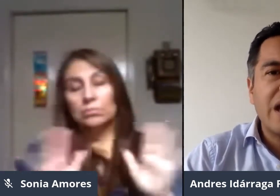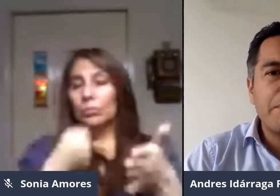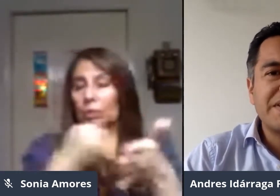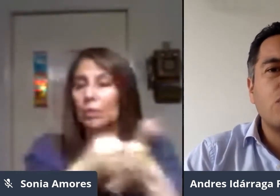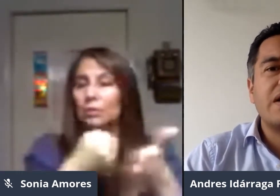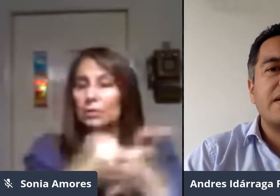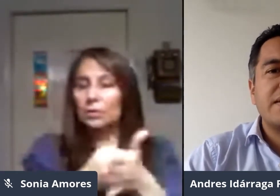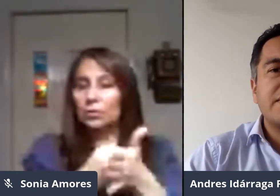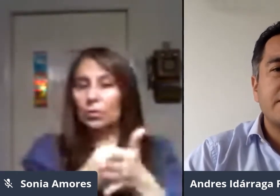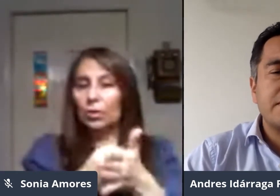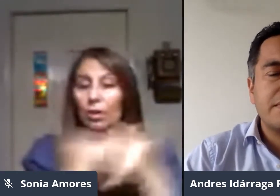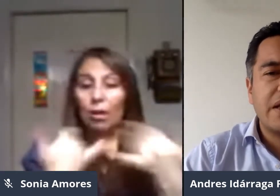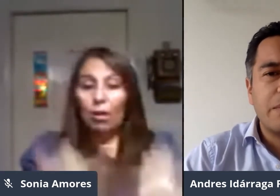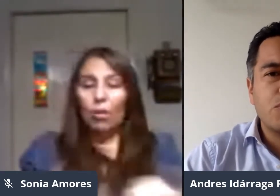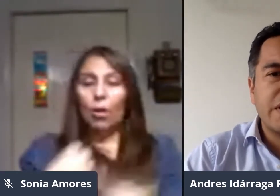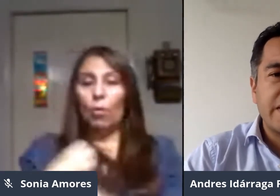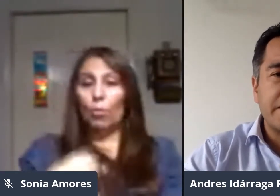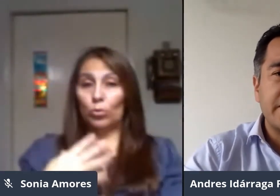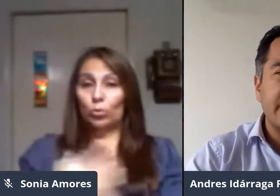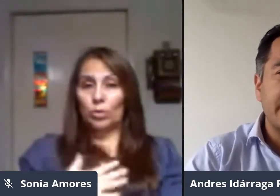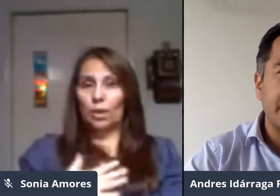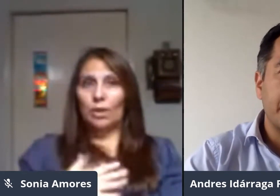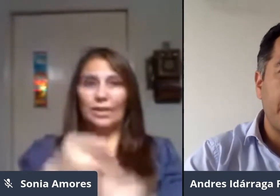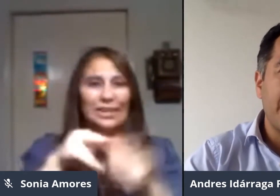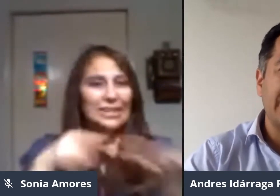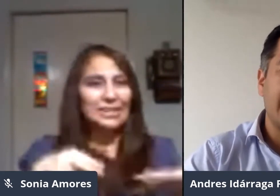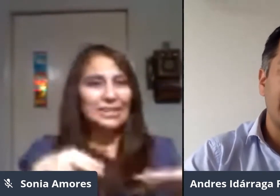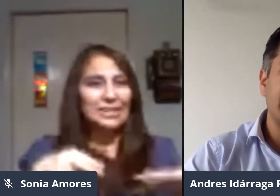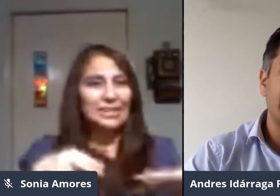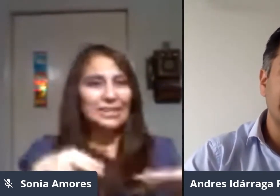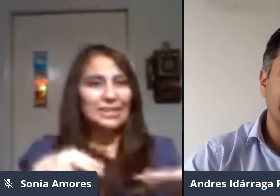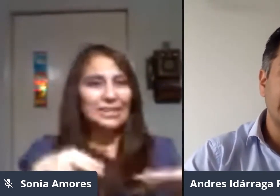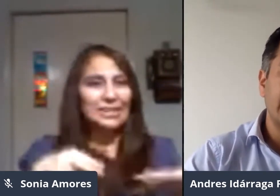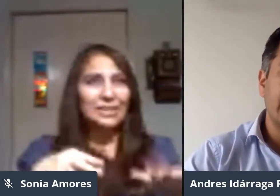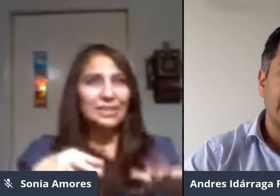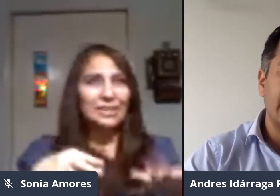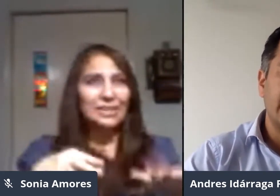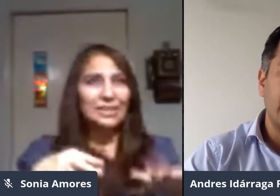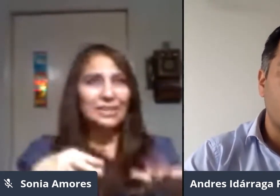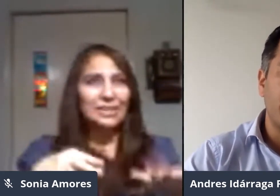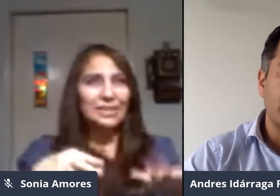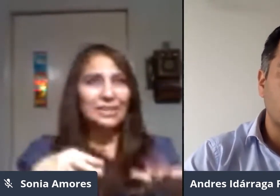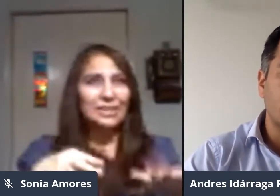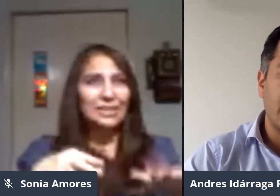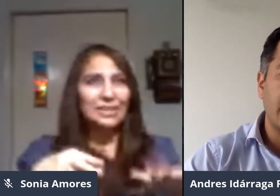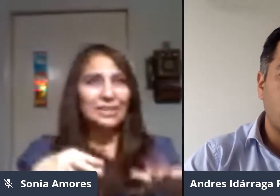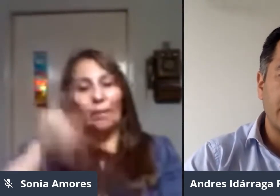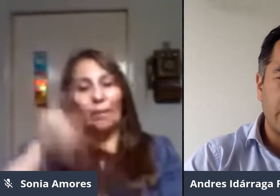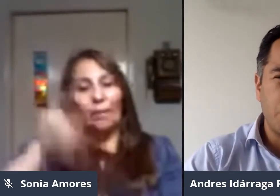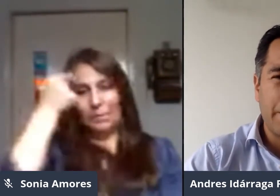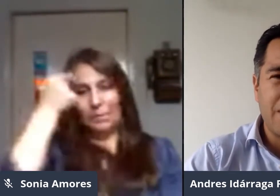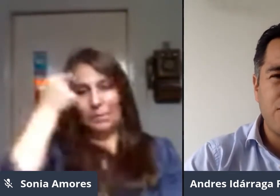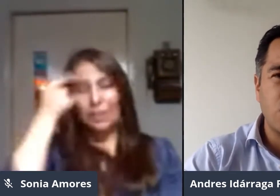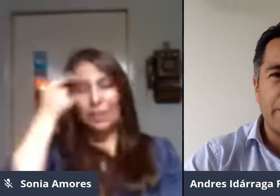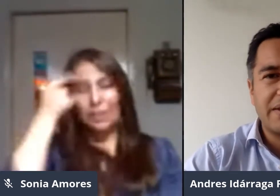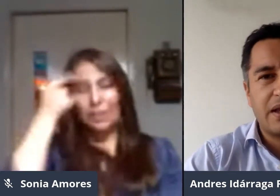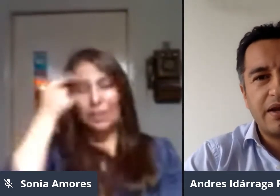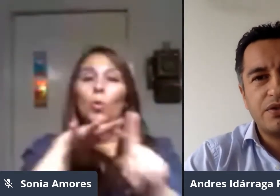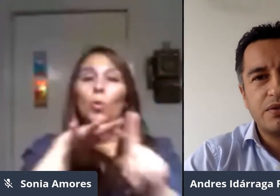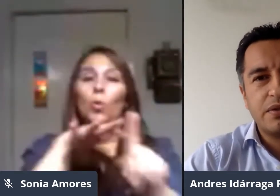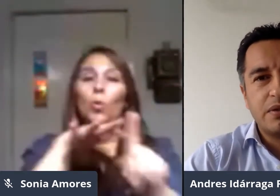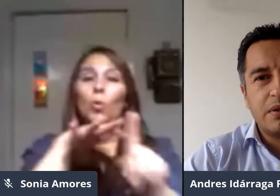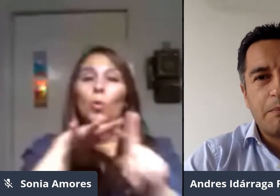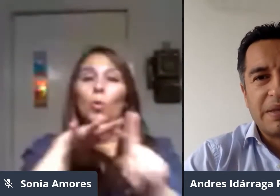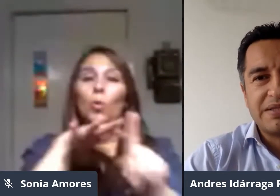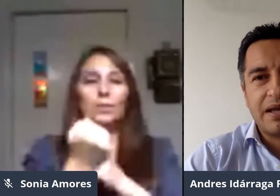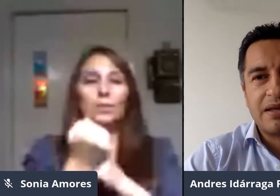oportunidad más que una crisis. Tenemos que pensarla así, y el movimiento social creo que tiene un papel fundamental